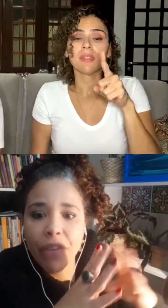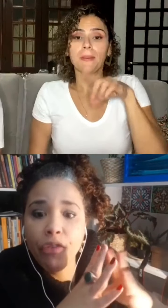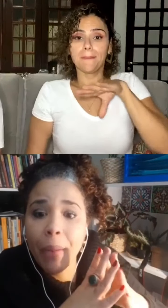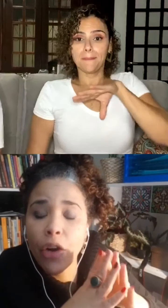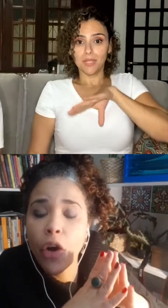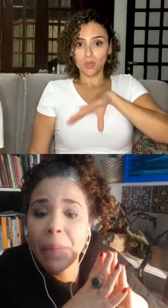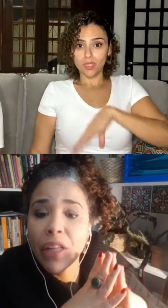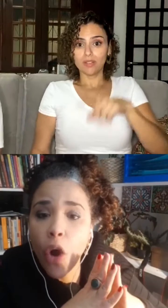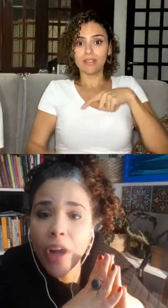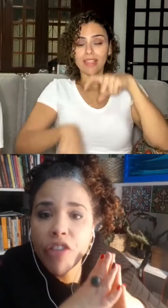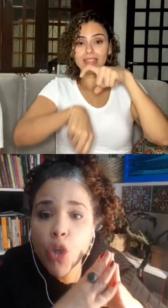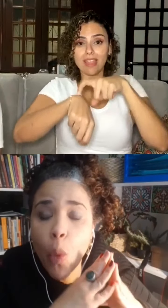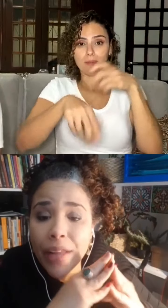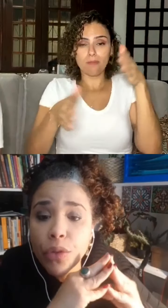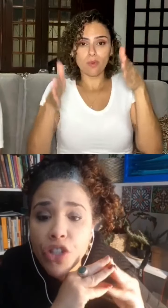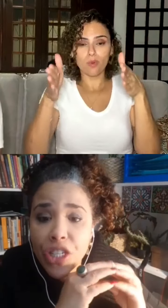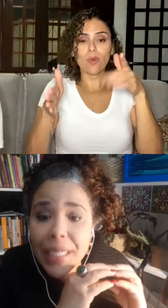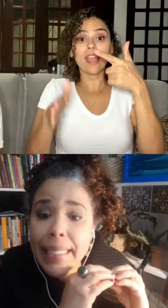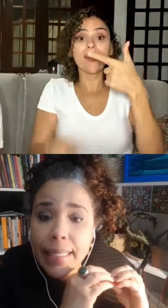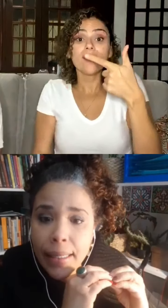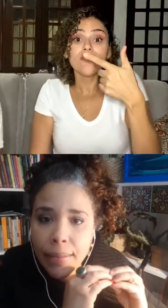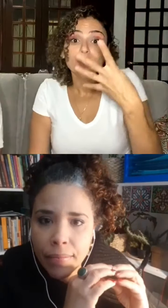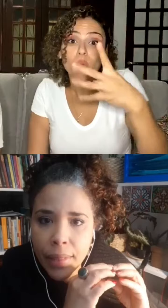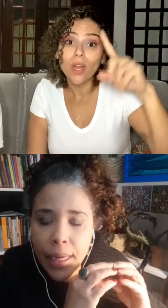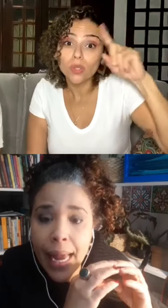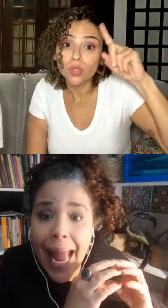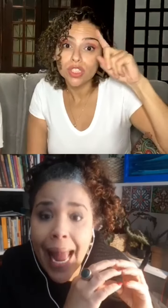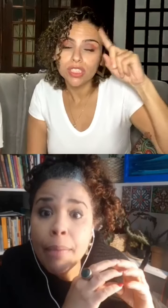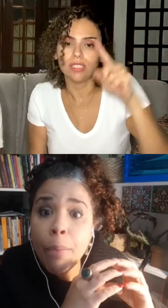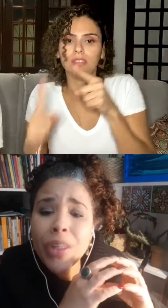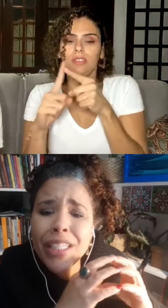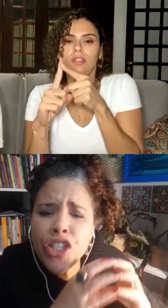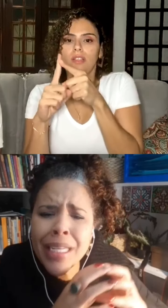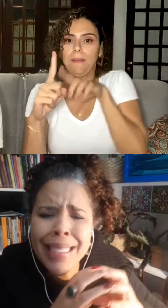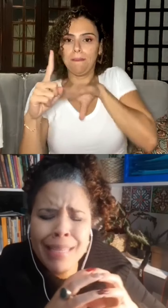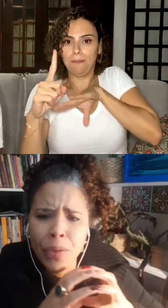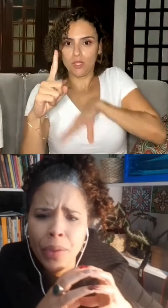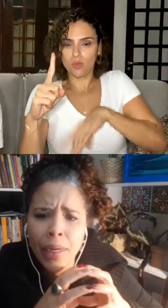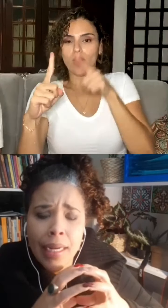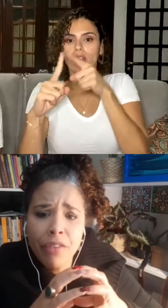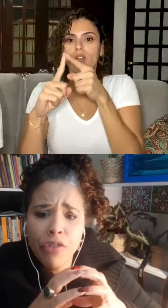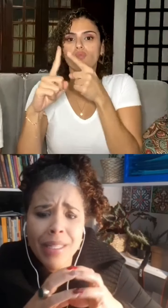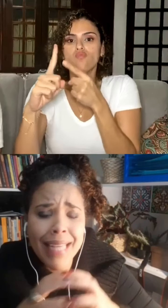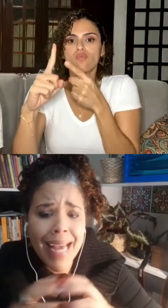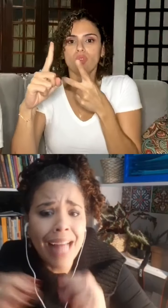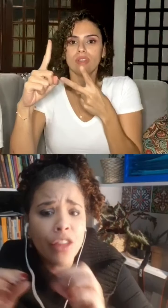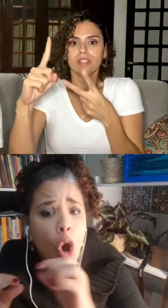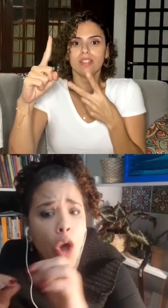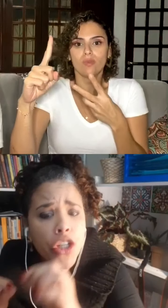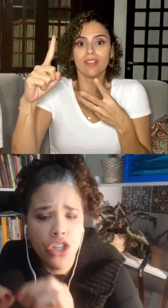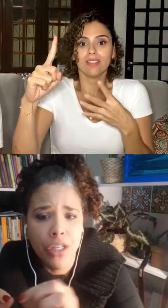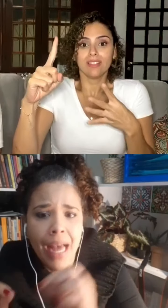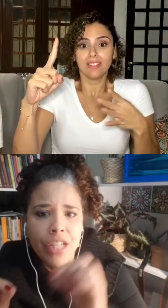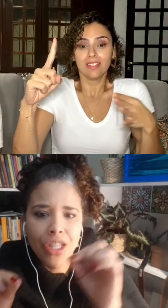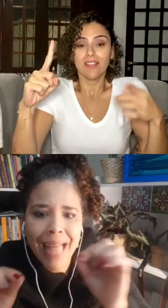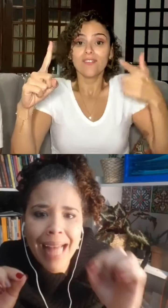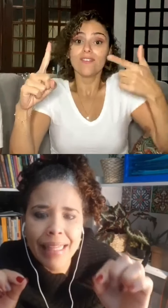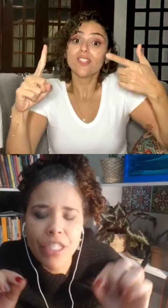for menor que 24 dias, sim. É importantíssimo que você anote